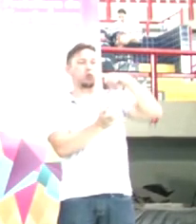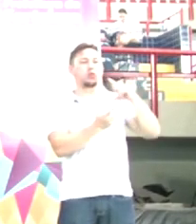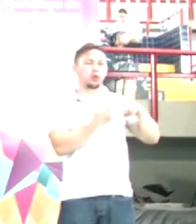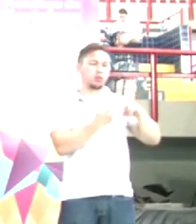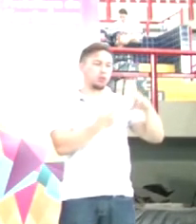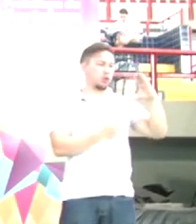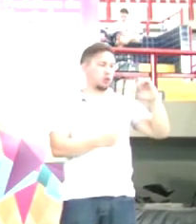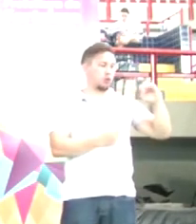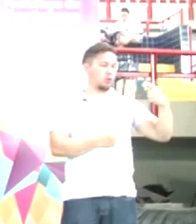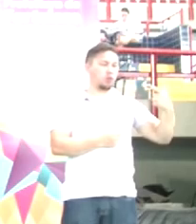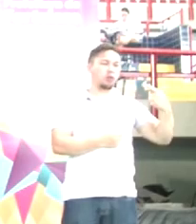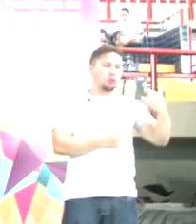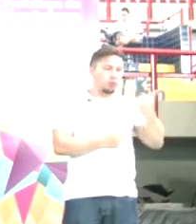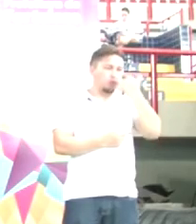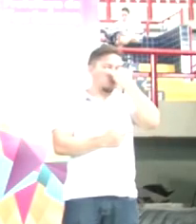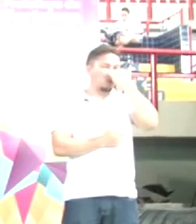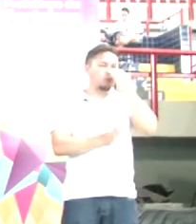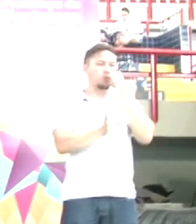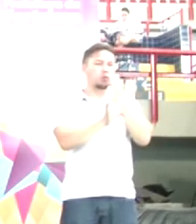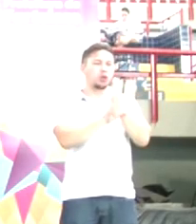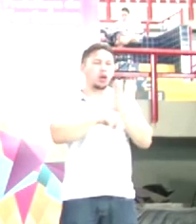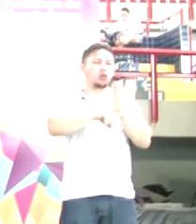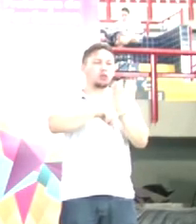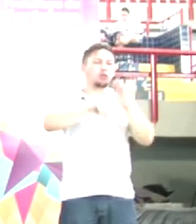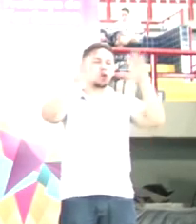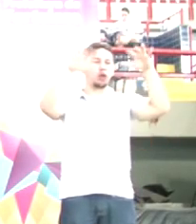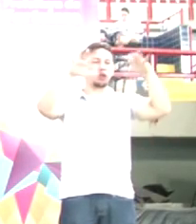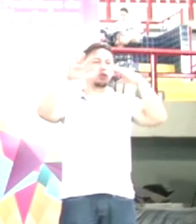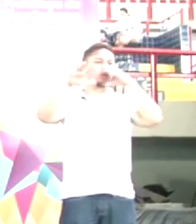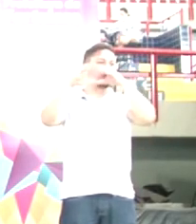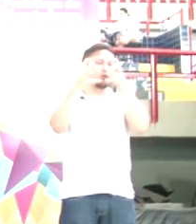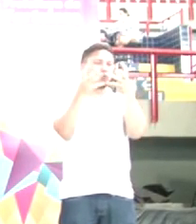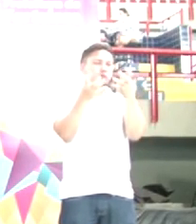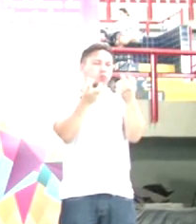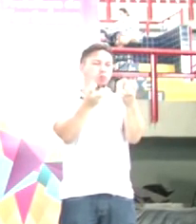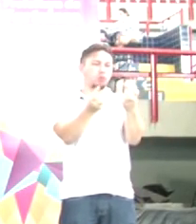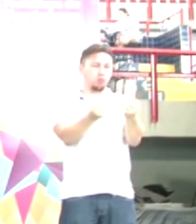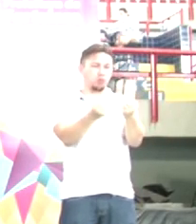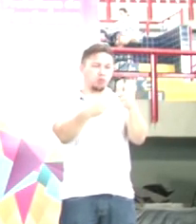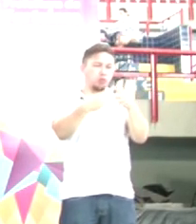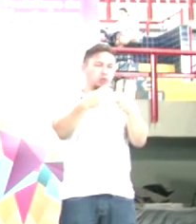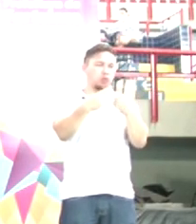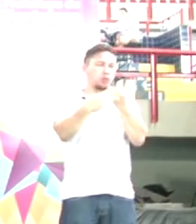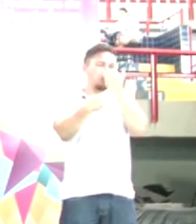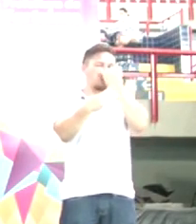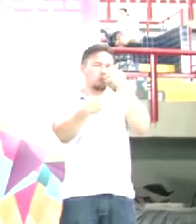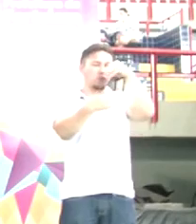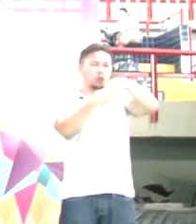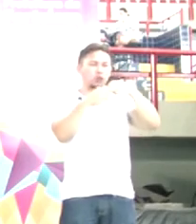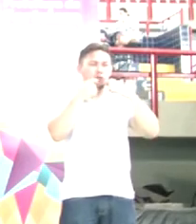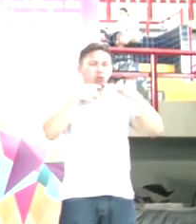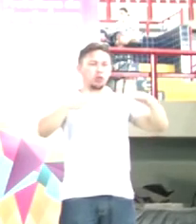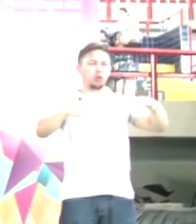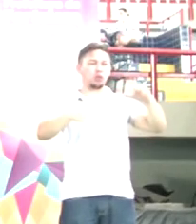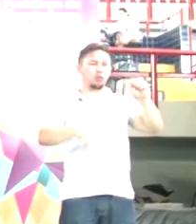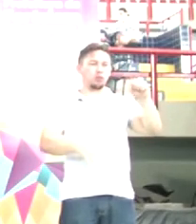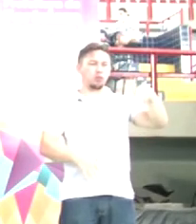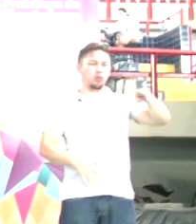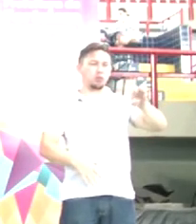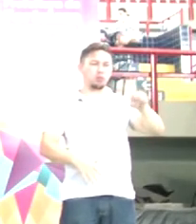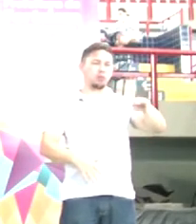dos contribuintes para a formação da chuva ácida. Então são 2 prejuízos ambientais.